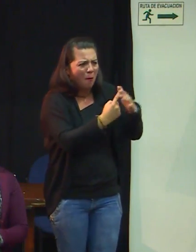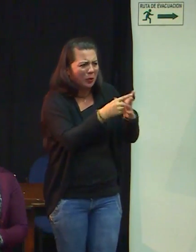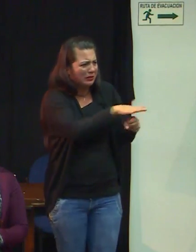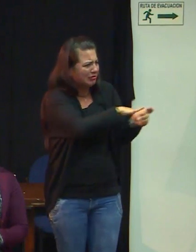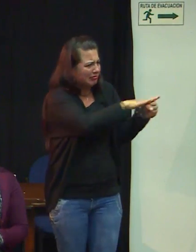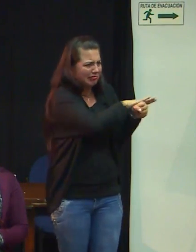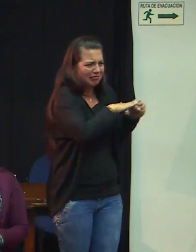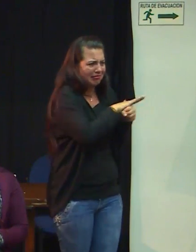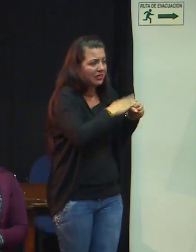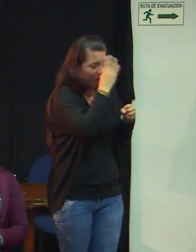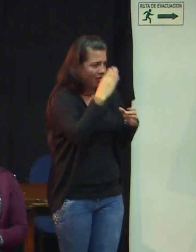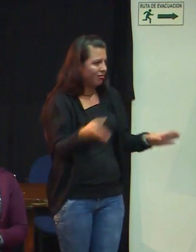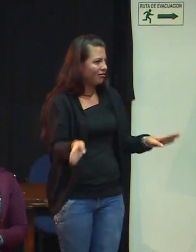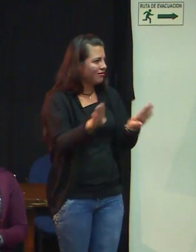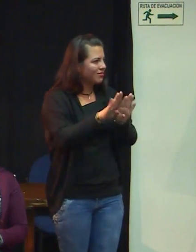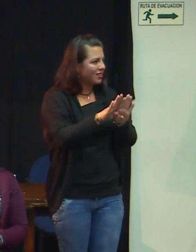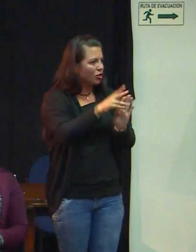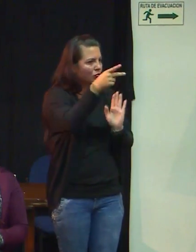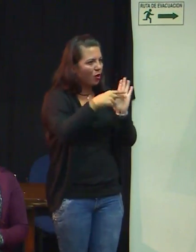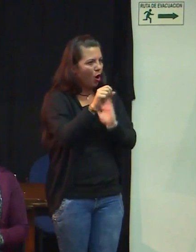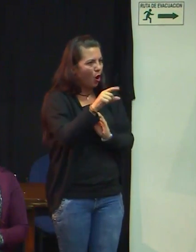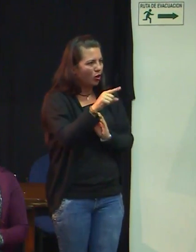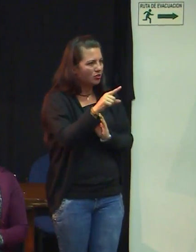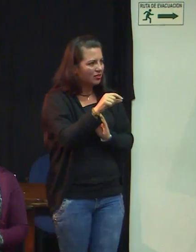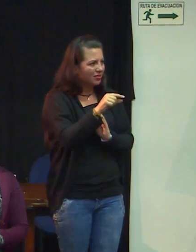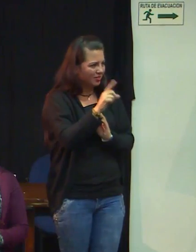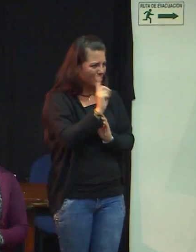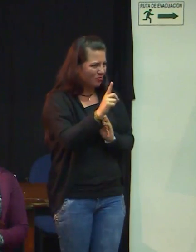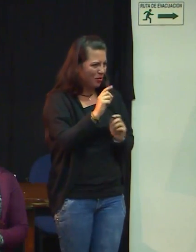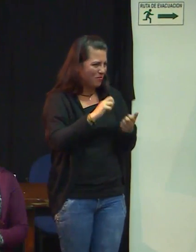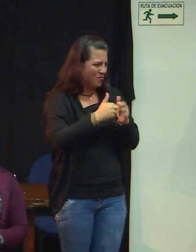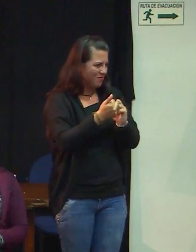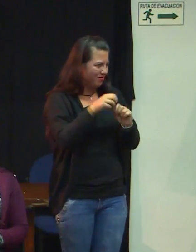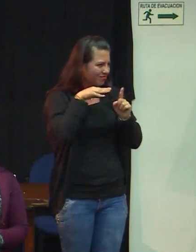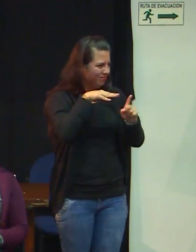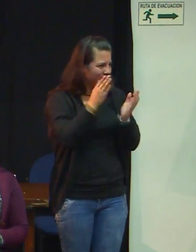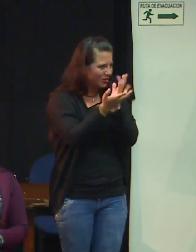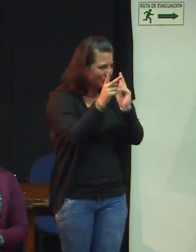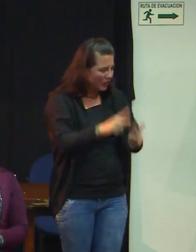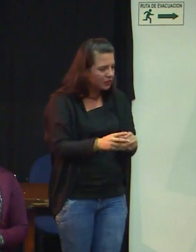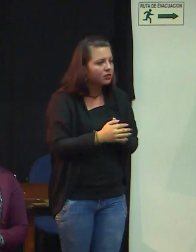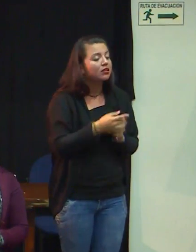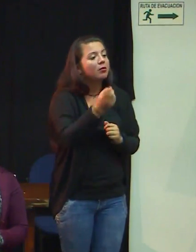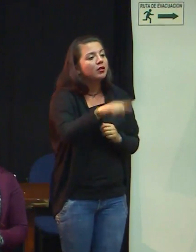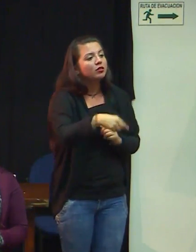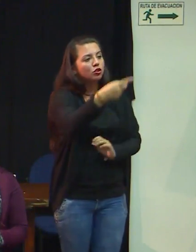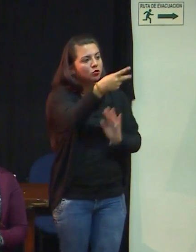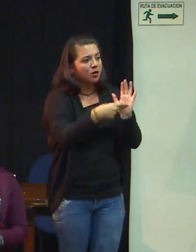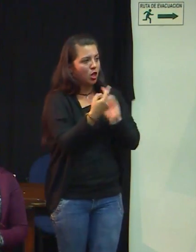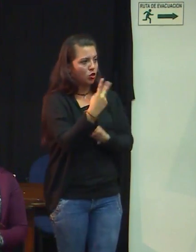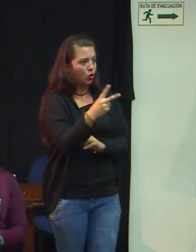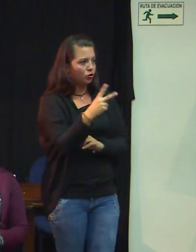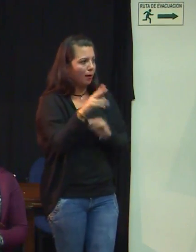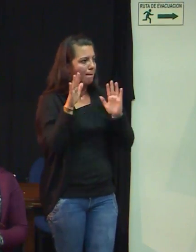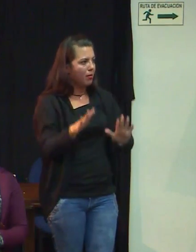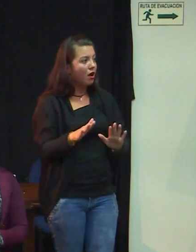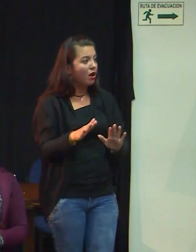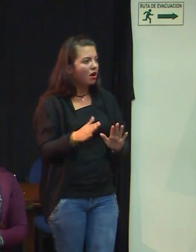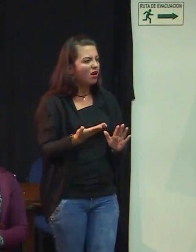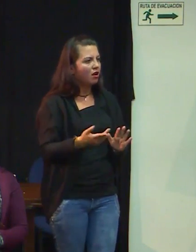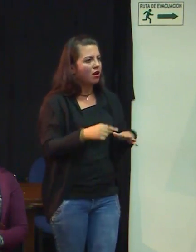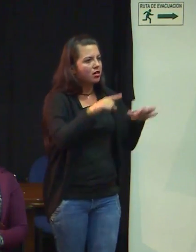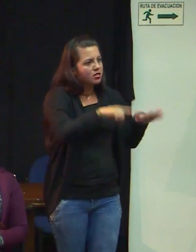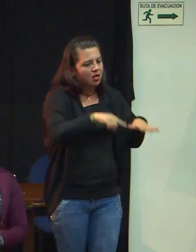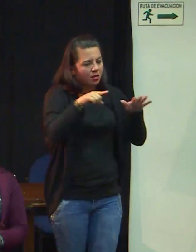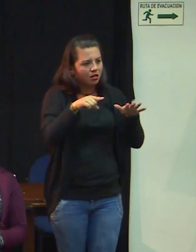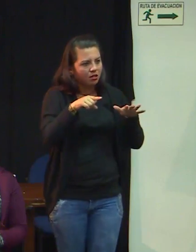un cierre temporal en el 2011 por el problema del movimiento estudiantil, hubo un año en 2012 que se hizo 3 semestres en